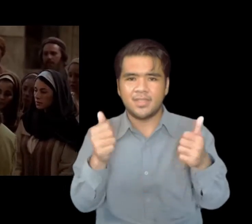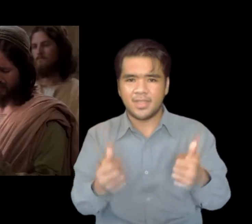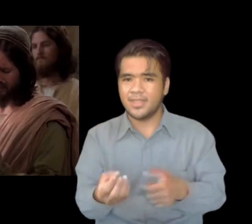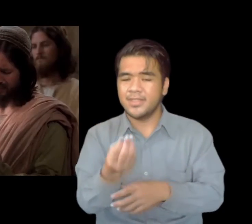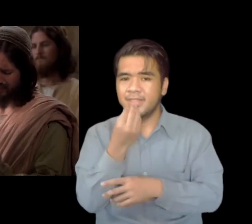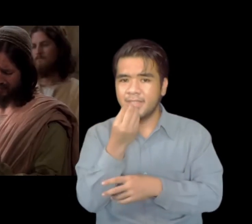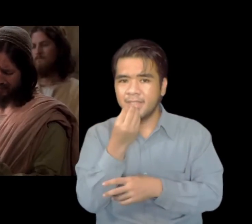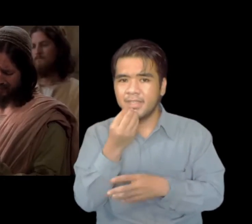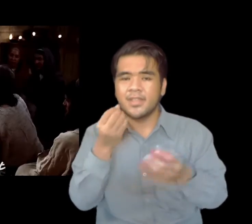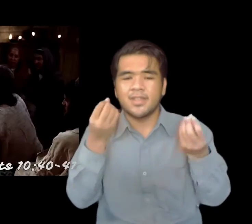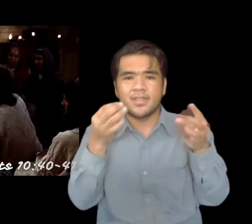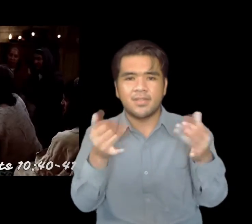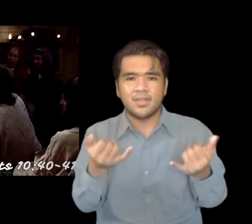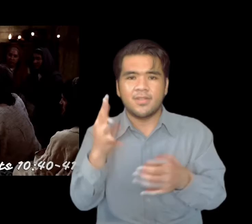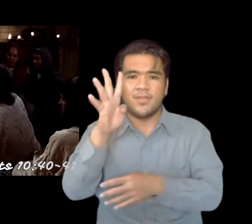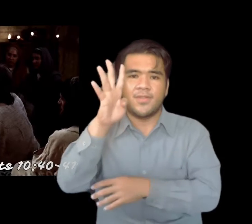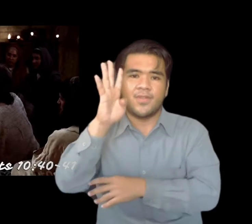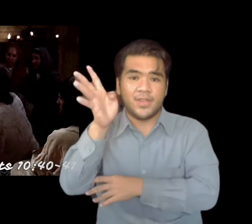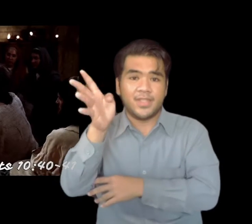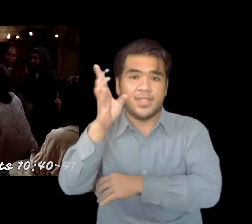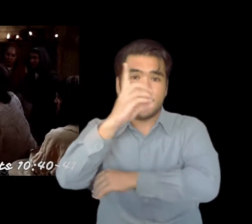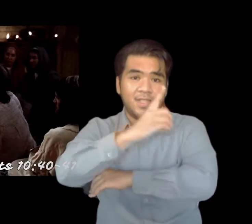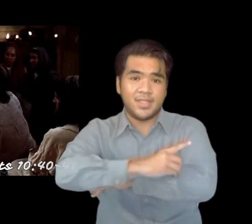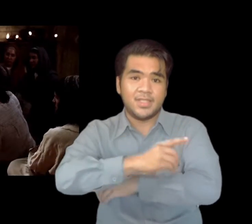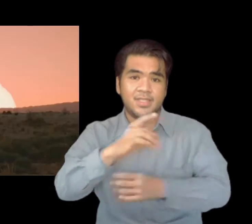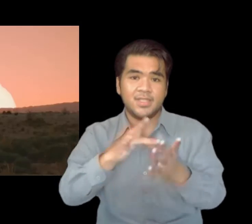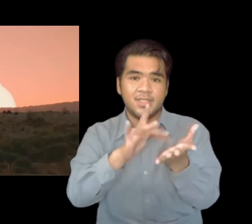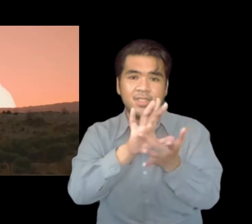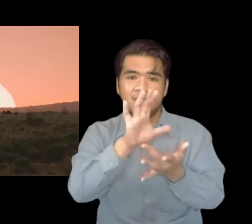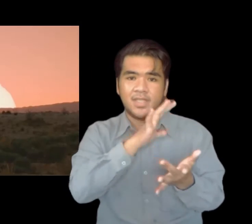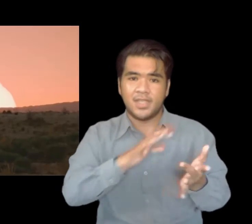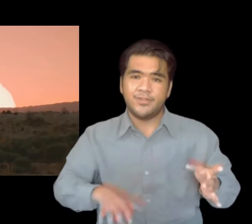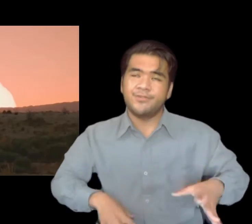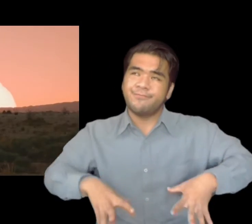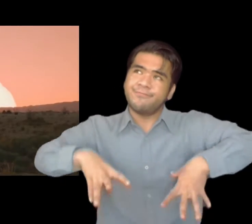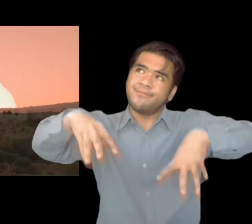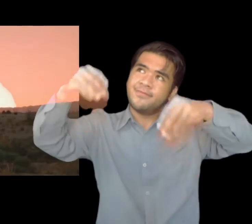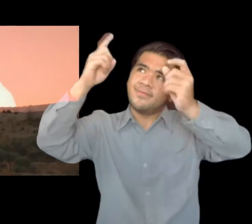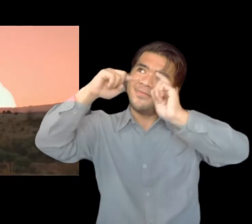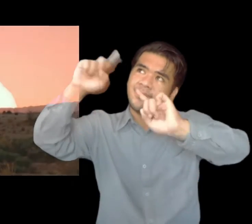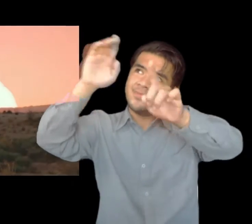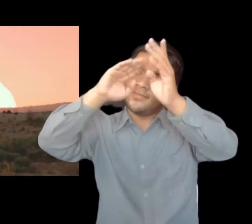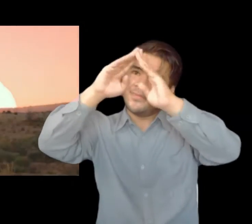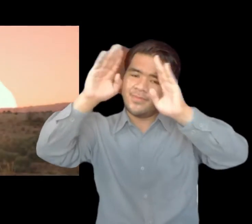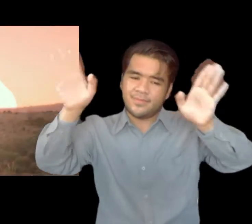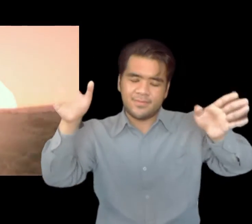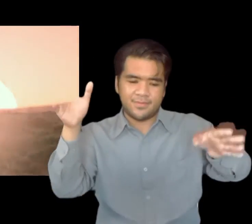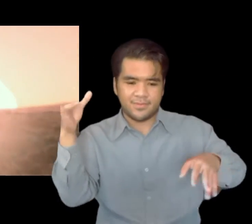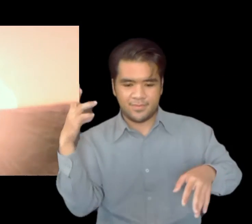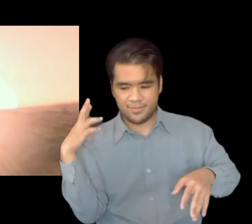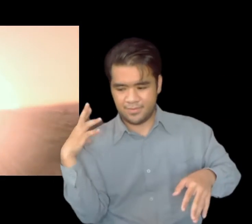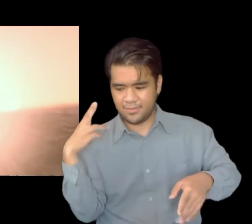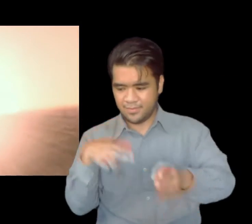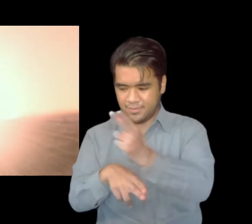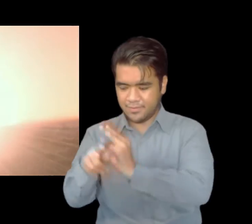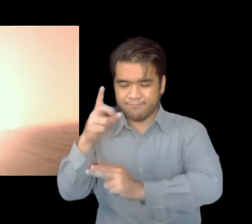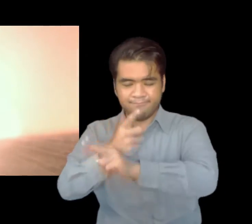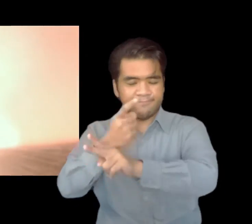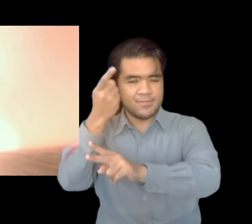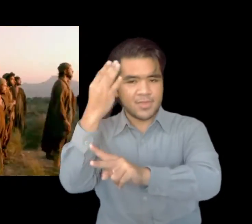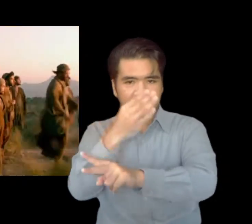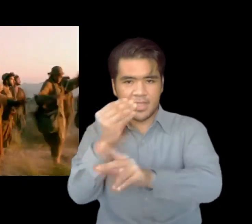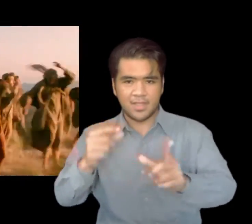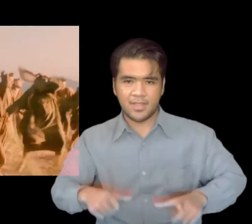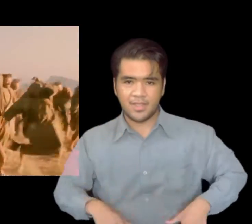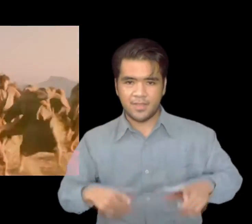siyang mahawakan at maaari pa rin siyang kumain. Pagkatapos ng 40 araw, siya ay umakyat na sa langit sa